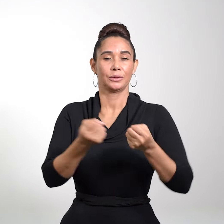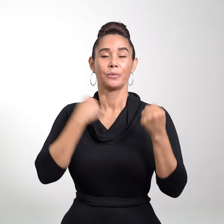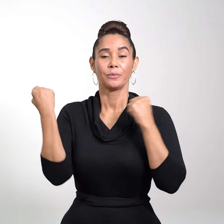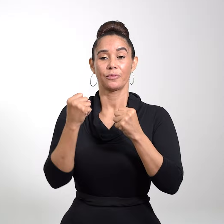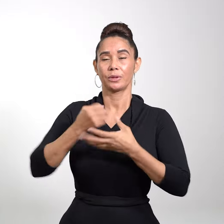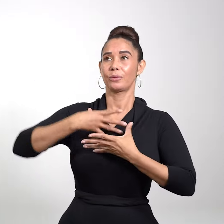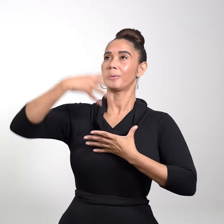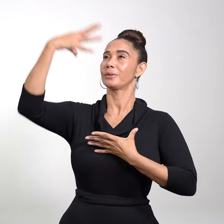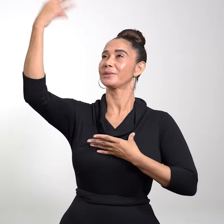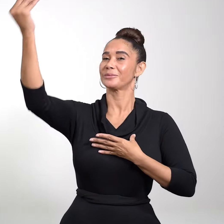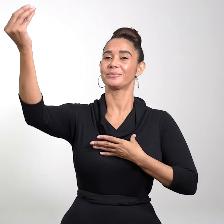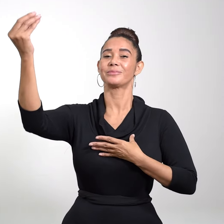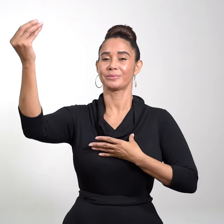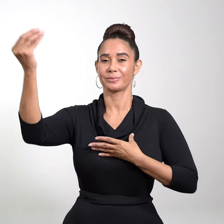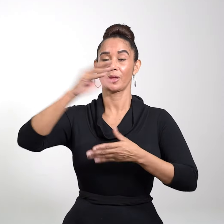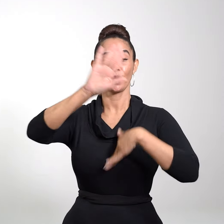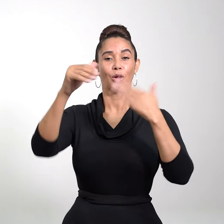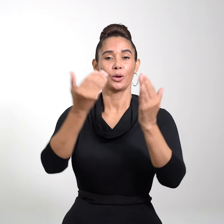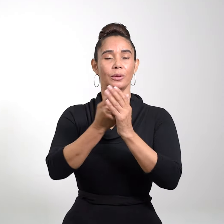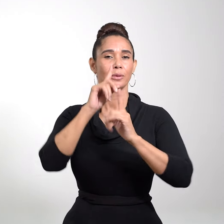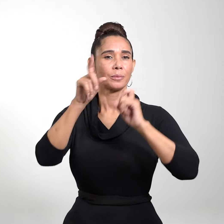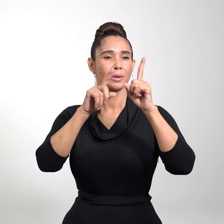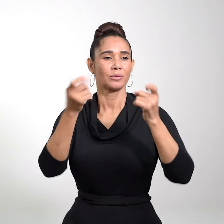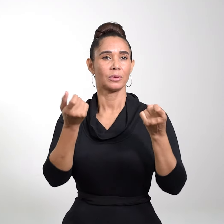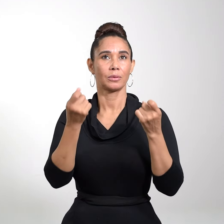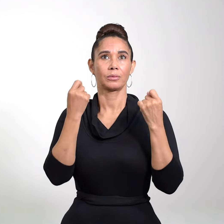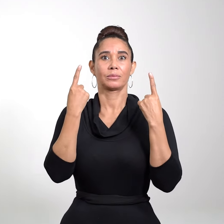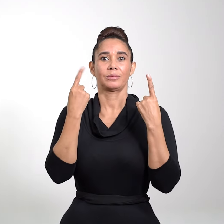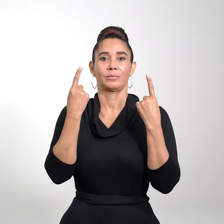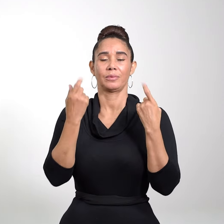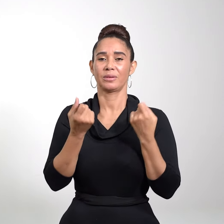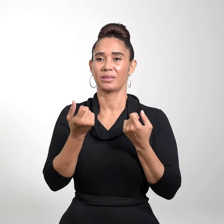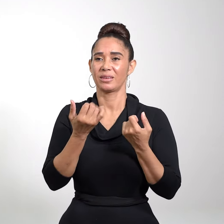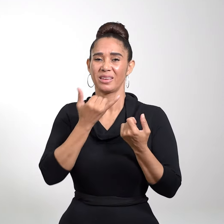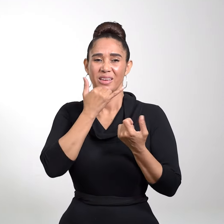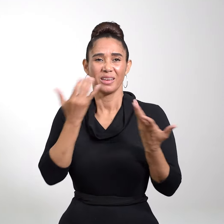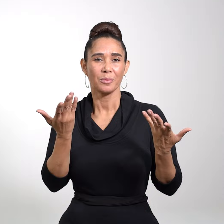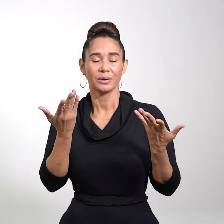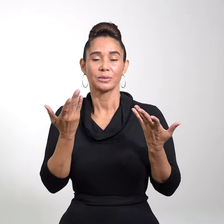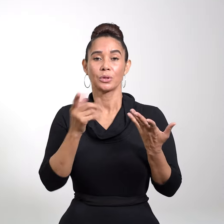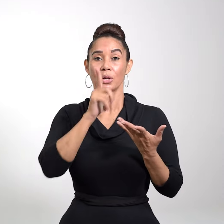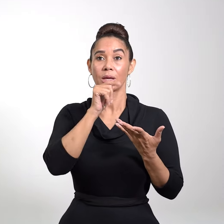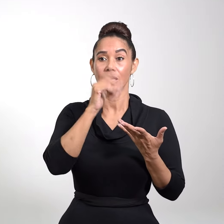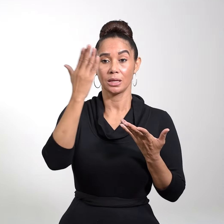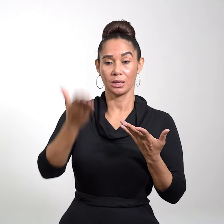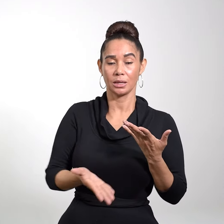salió. Todos se preguntaron estupefactos: ¿Qué es esto? Este enseñar con autoridad